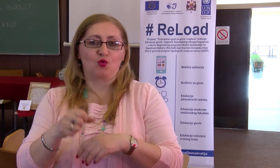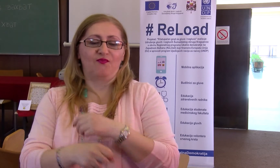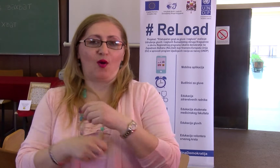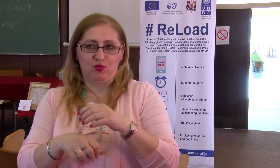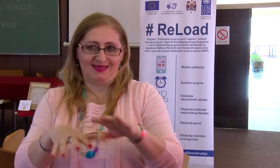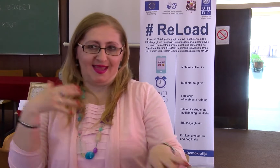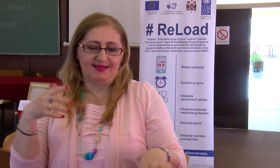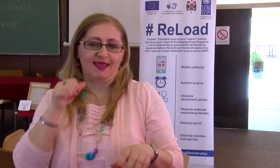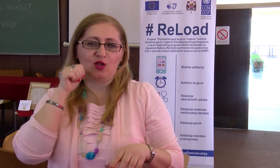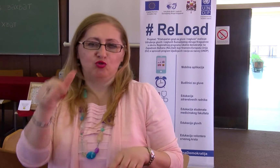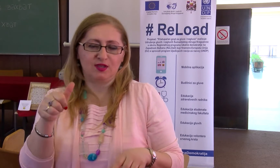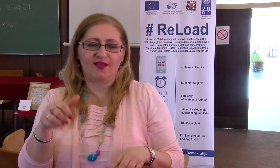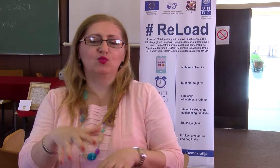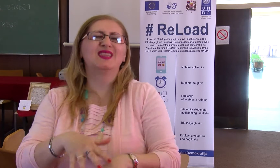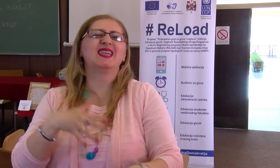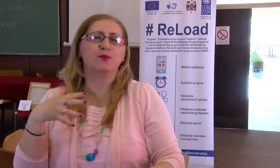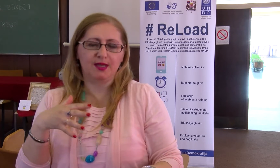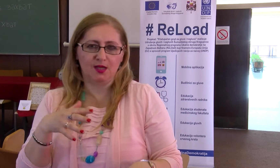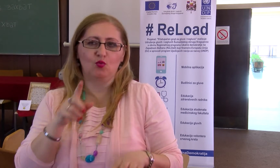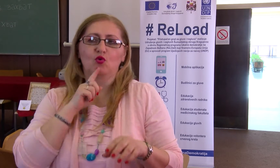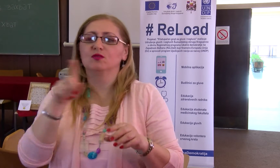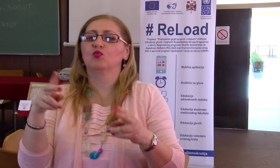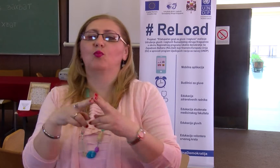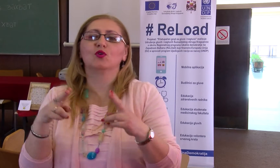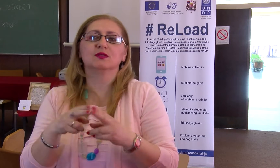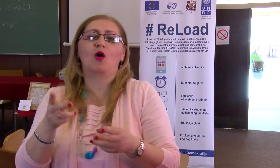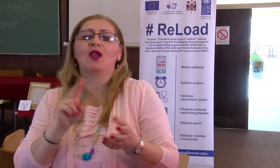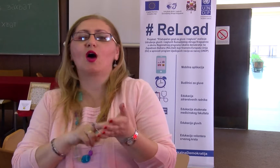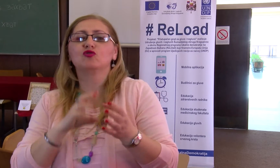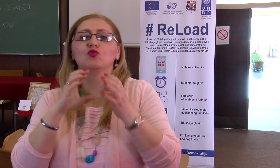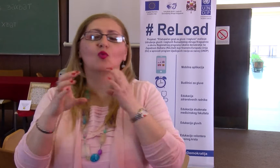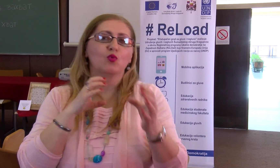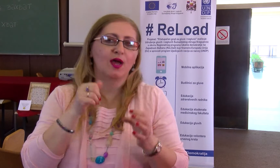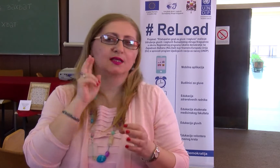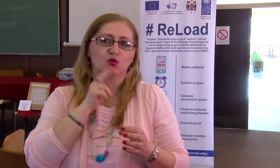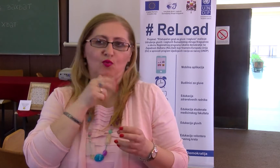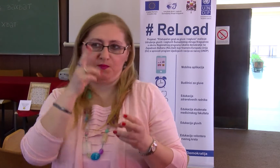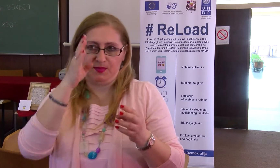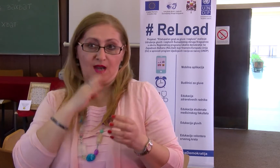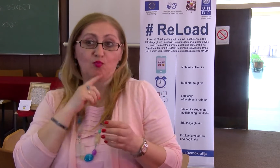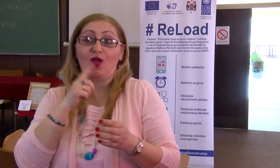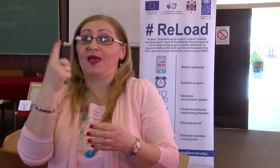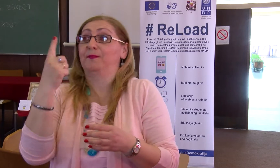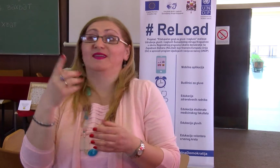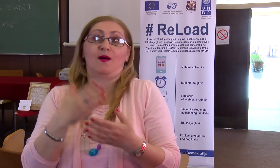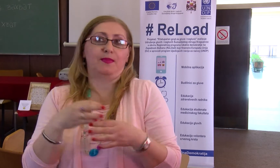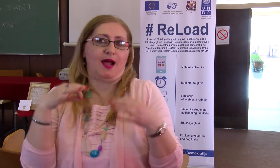edukaciju studenata medicinskog fakulteta, to je znači jednodnevna tribina bila, kako bi se upoznali sa